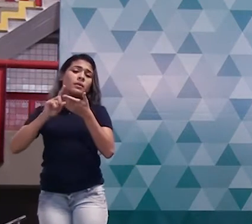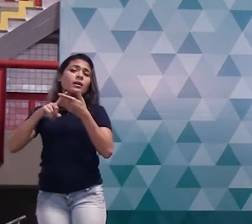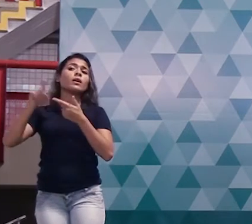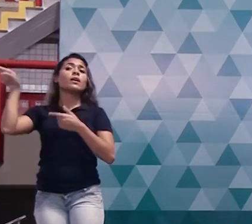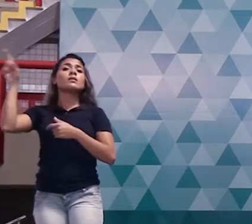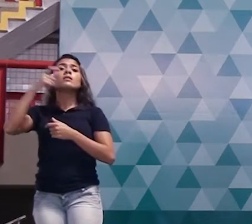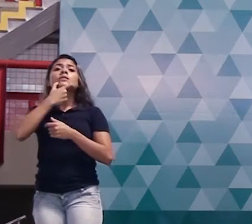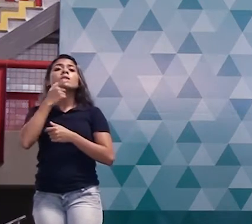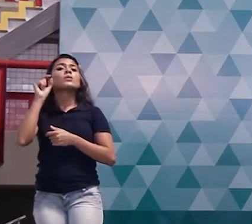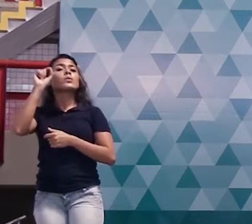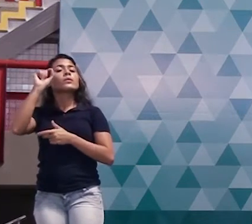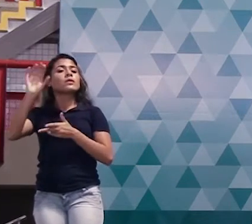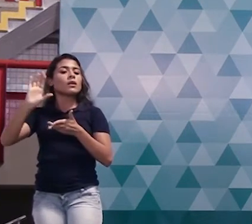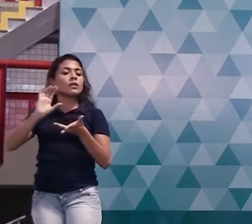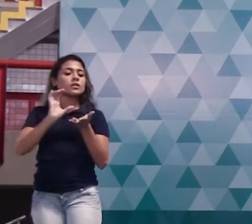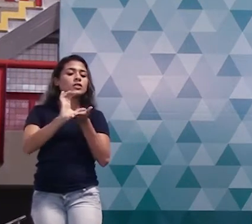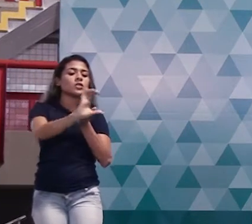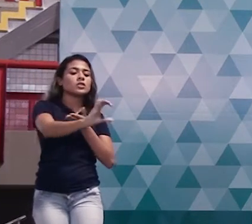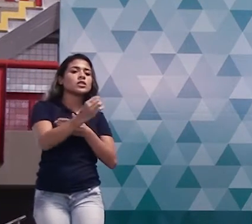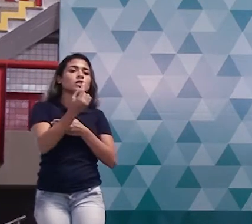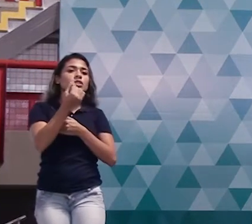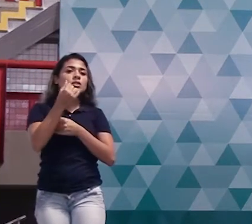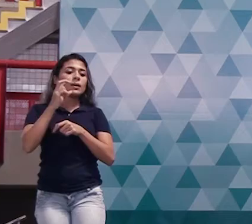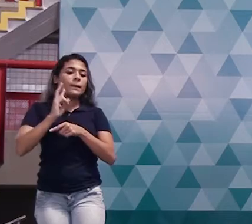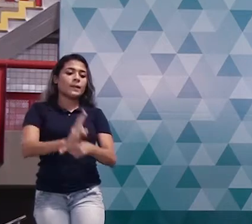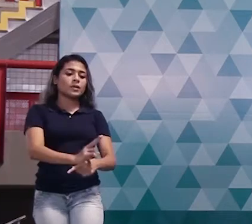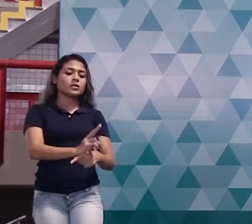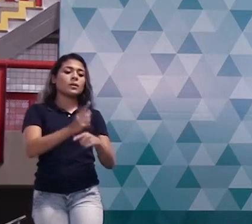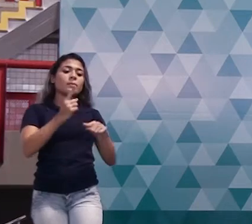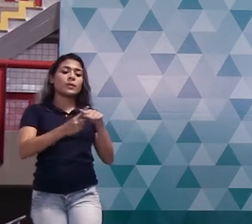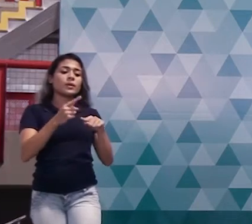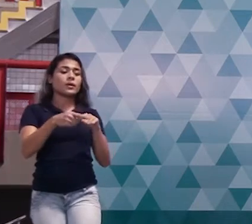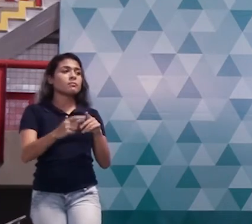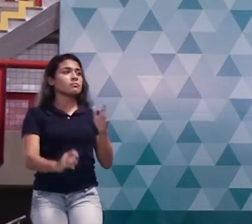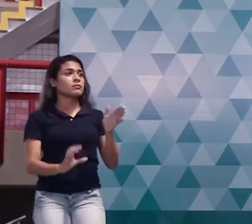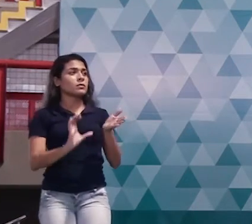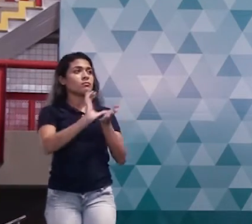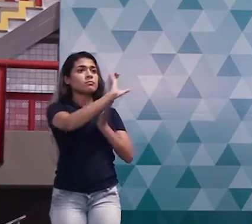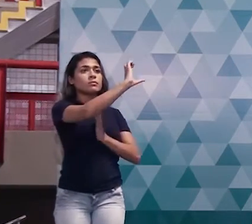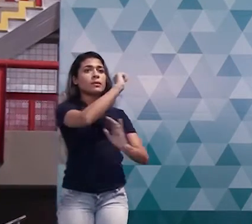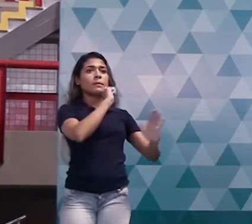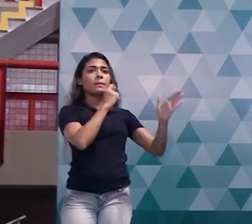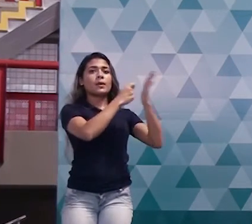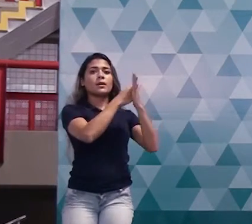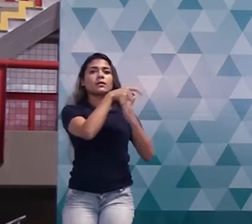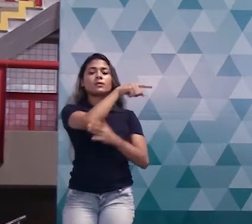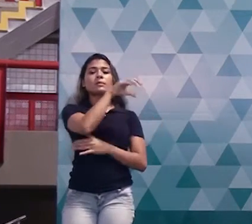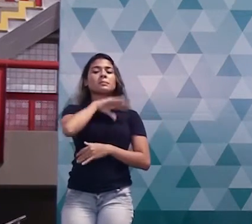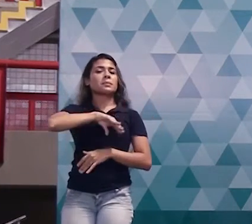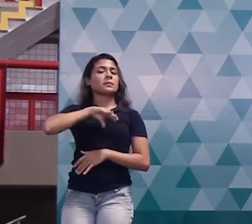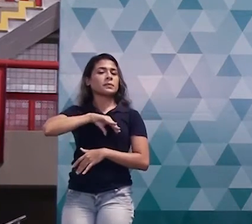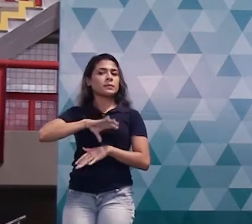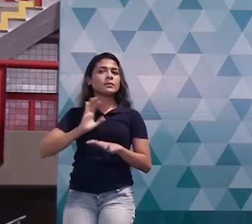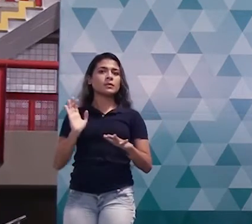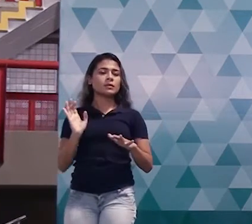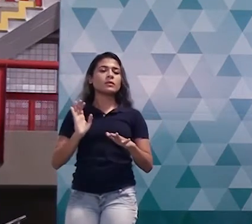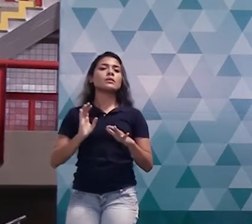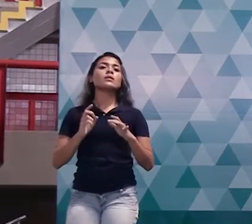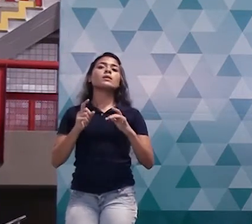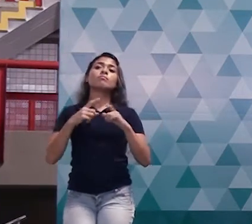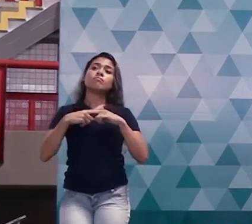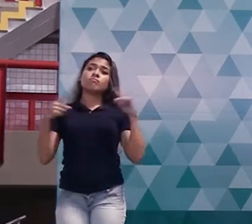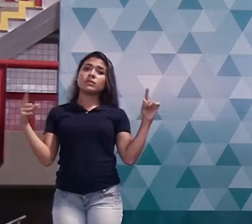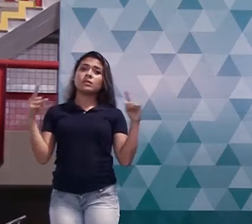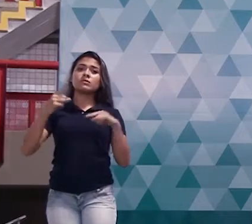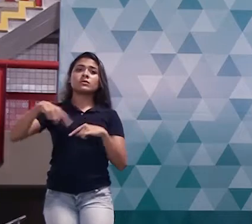dinheiro, né, para que a gente pagasse a indenização que Portugal exigia. E em troca nós tivemos que aumentar por